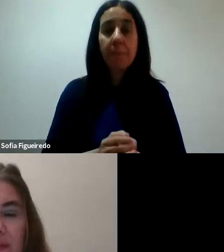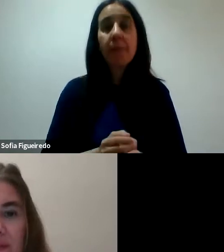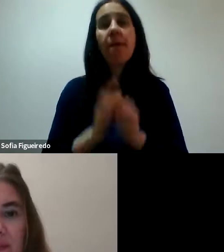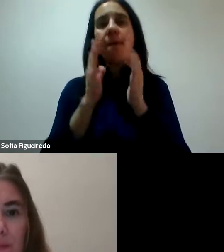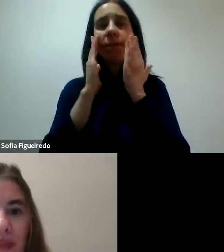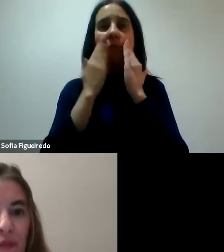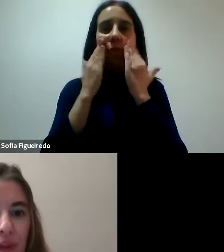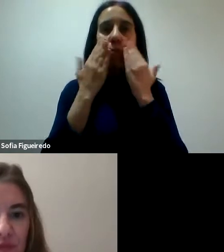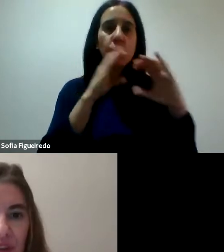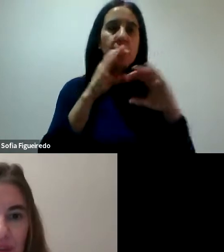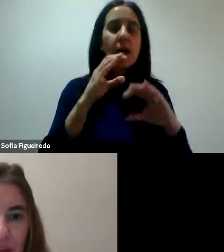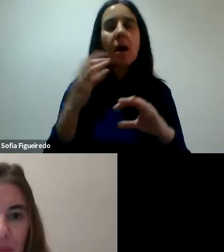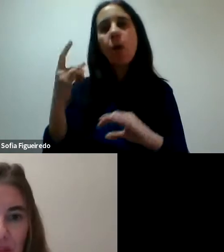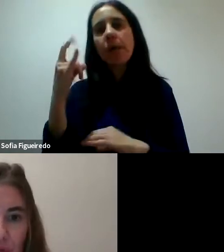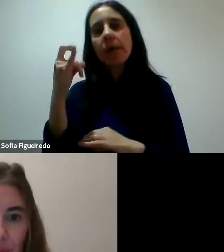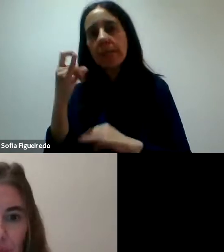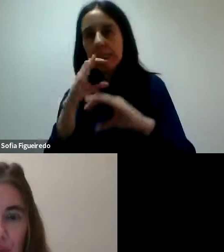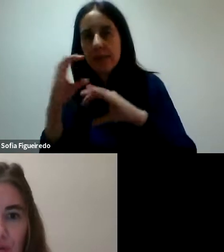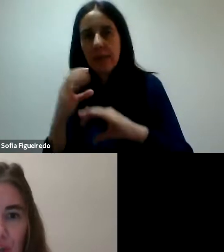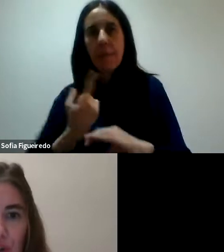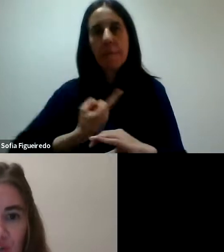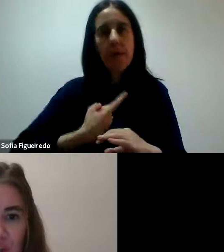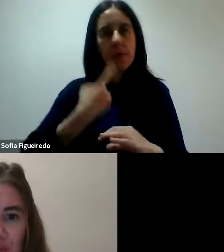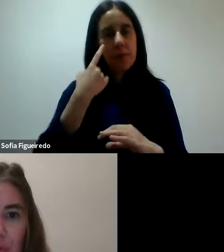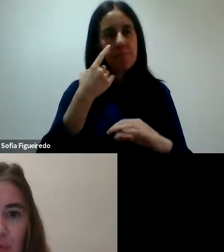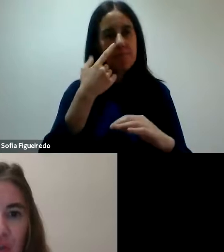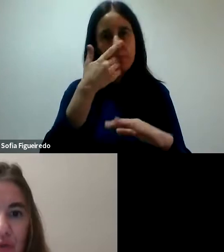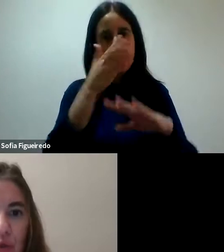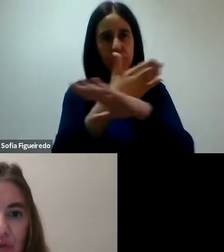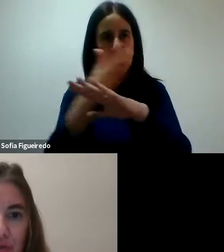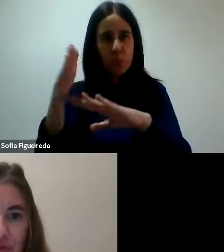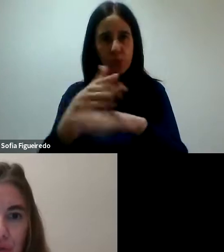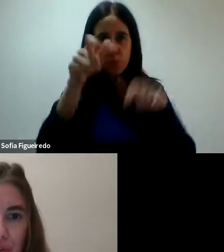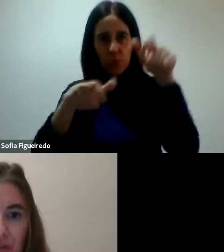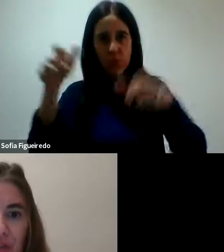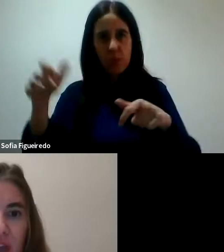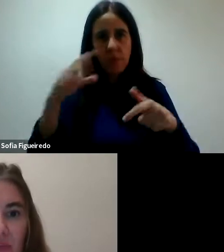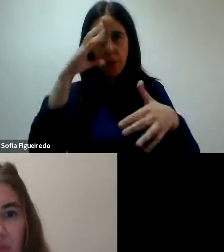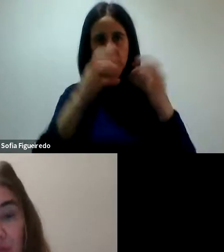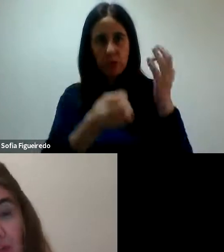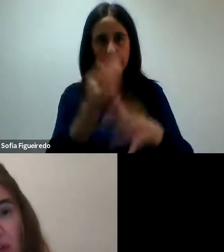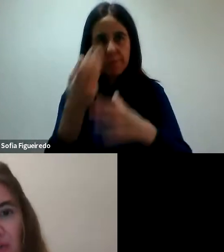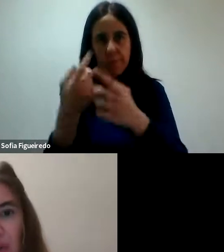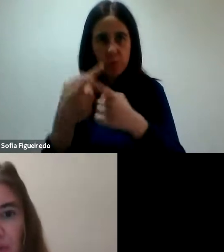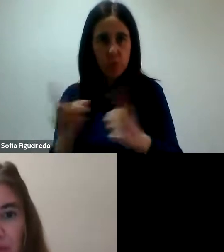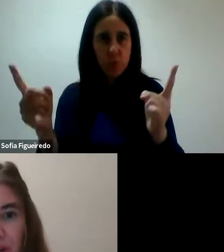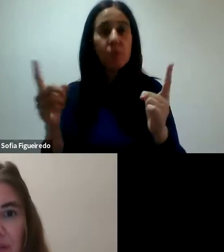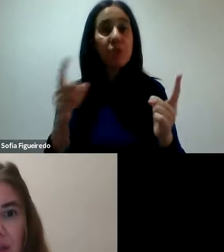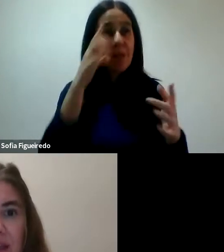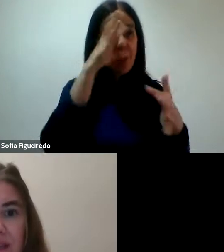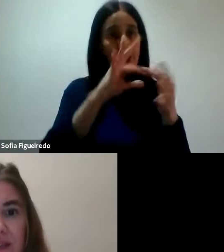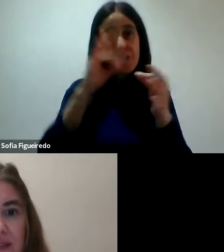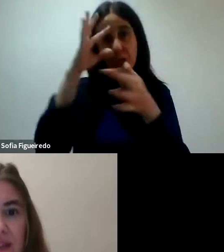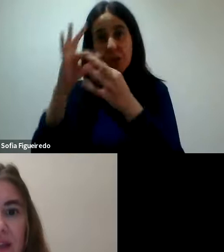ou Insta, também devemos ter segmentação de públicos e lógicas de produção de conteúdos diferentes, visto que têm lógicas